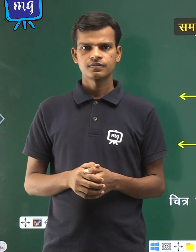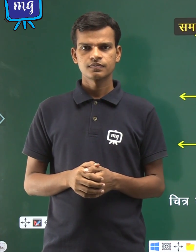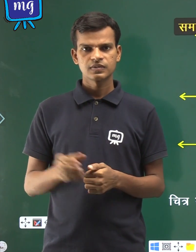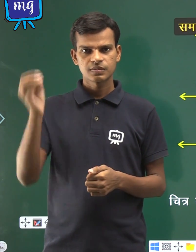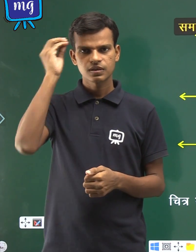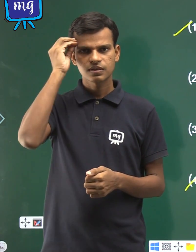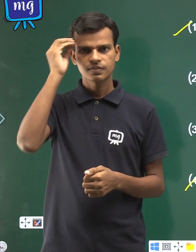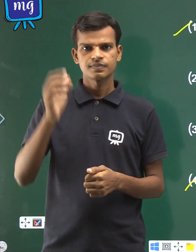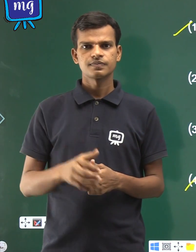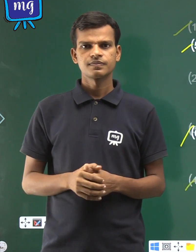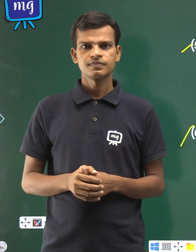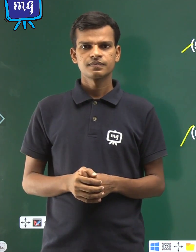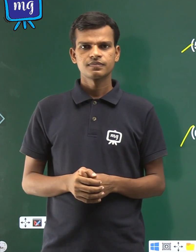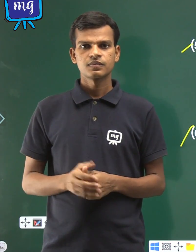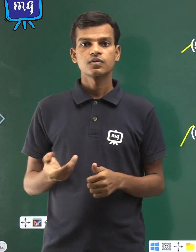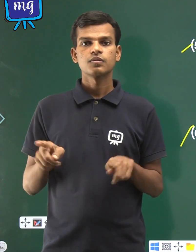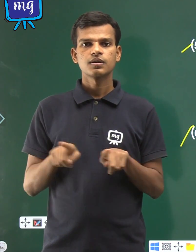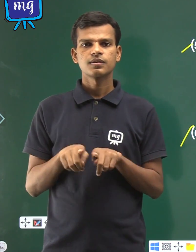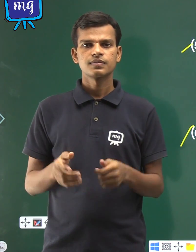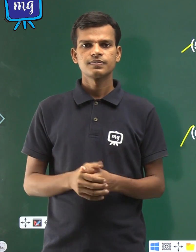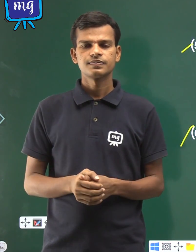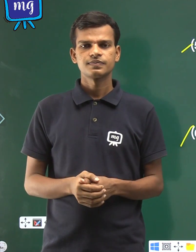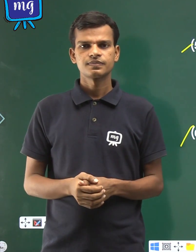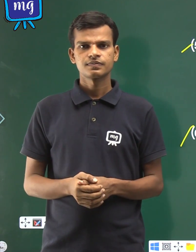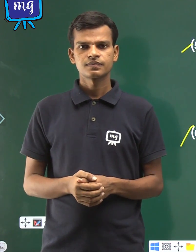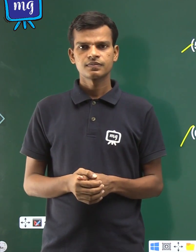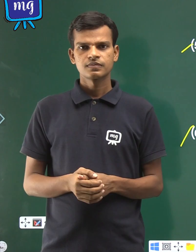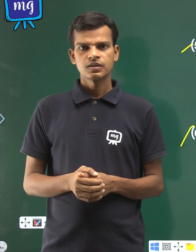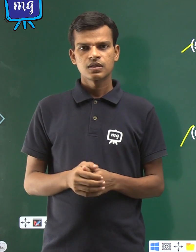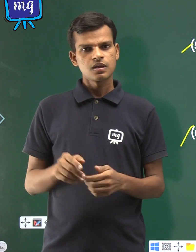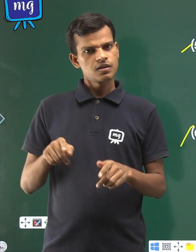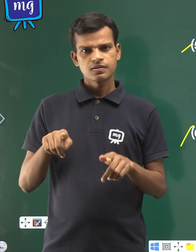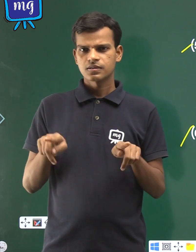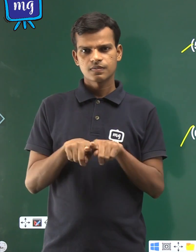समझ आ गया। क्यों बराबर हैं? संगत कोण